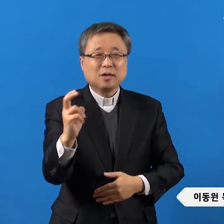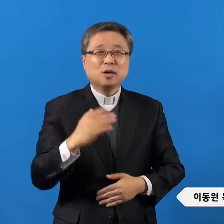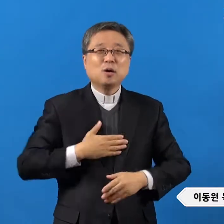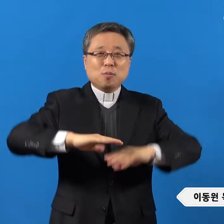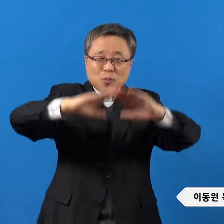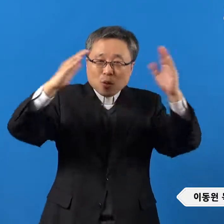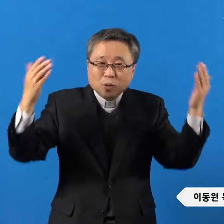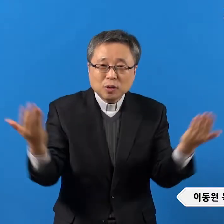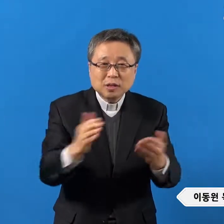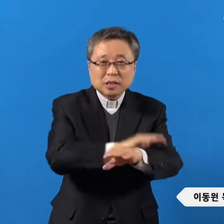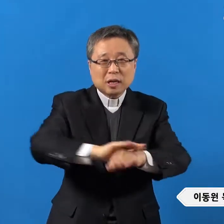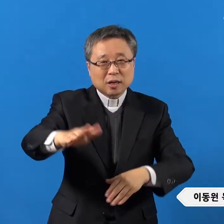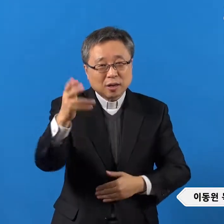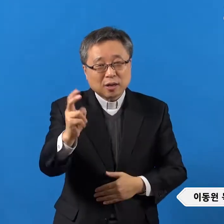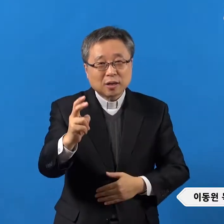거예요. 그리고 사라져버렸습니다.